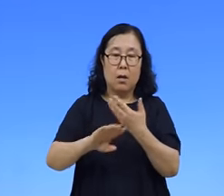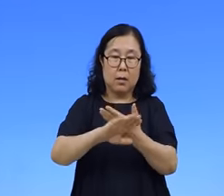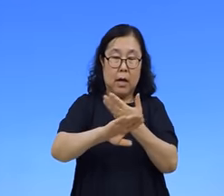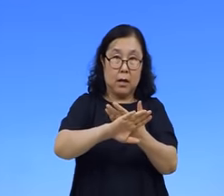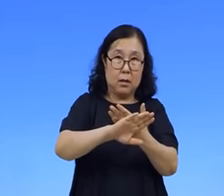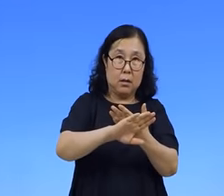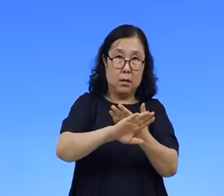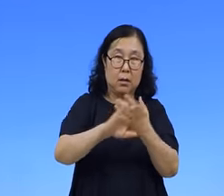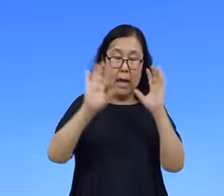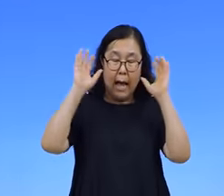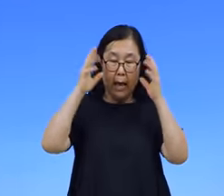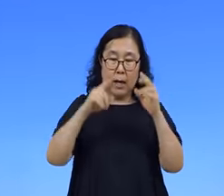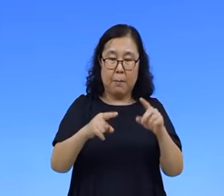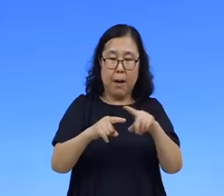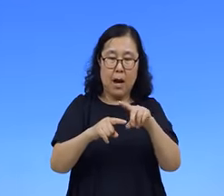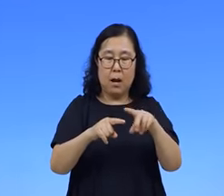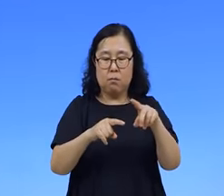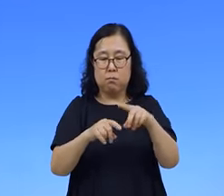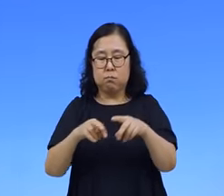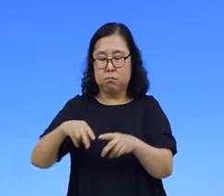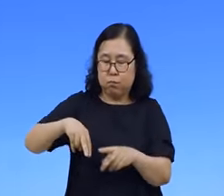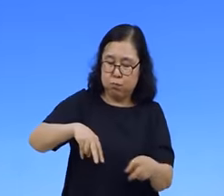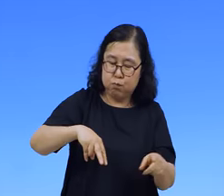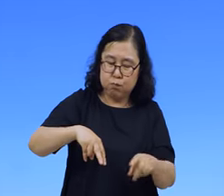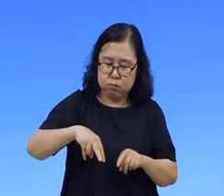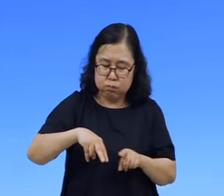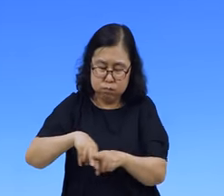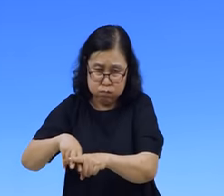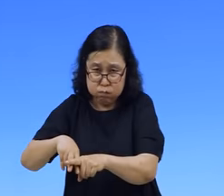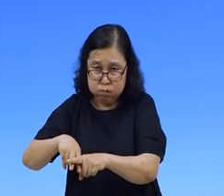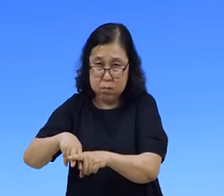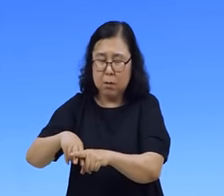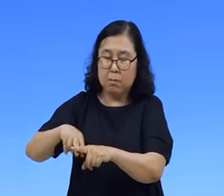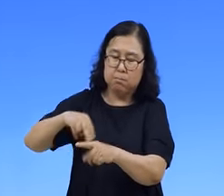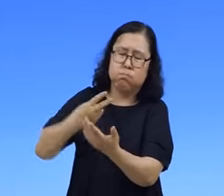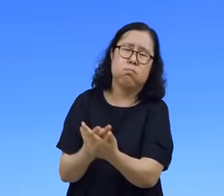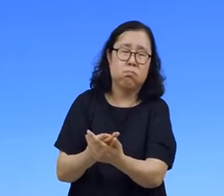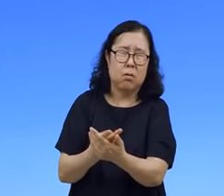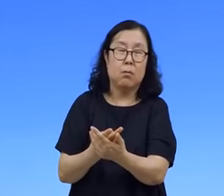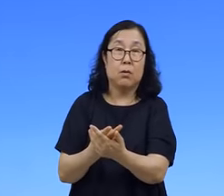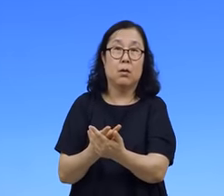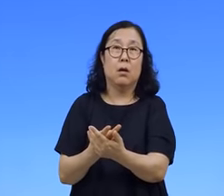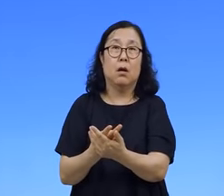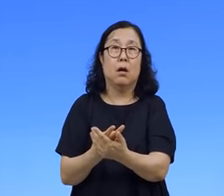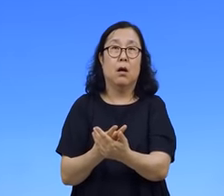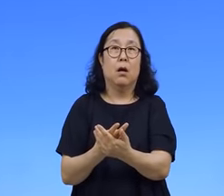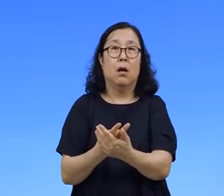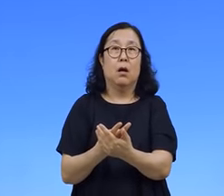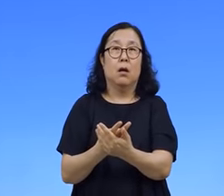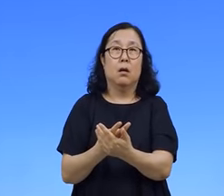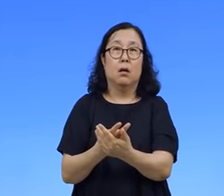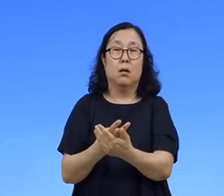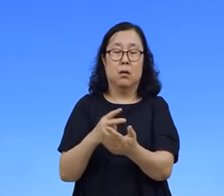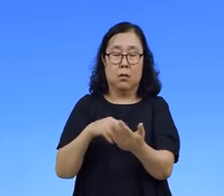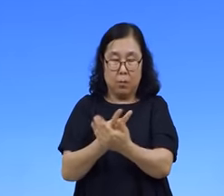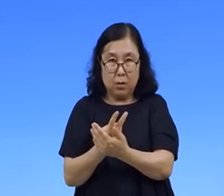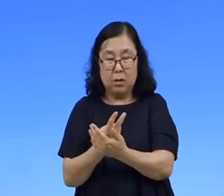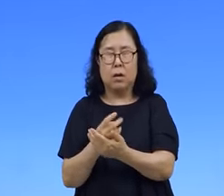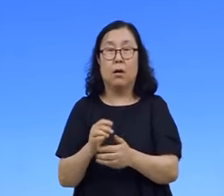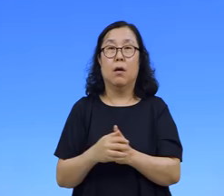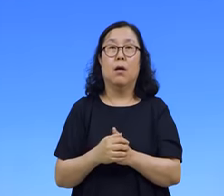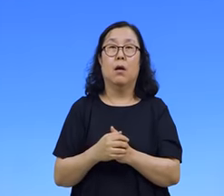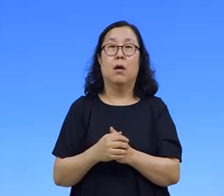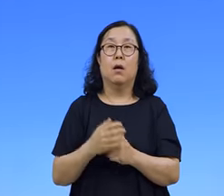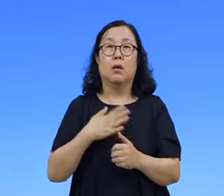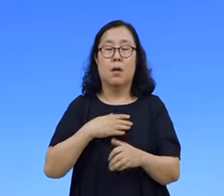발을 걸어버려요. 그게 얼마나 화나는 일이에요. 그래 고의로 발을 걸어가지고 이 손자가 그냥